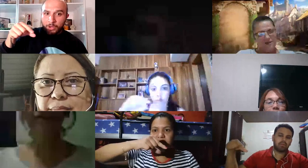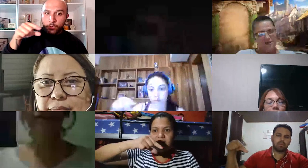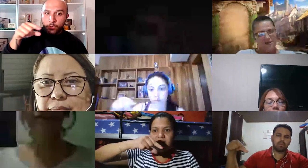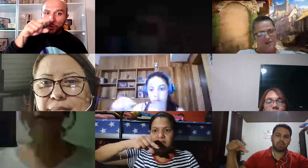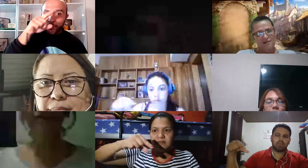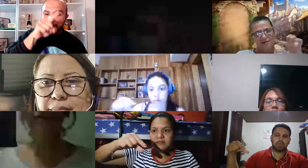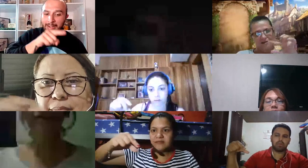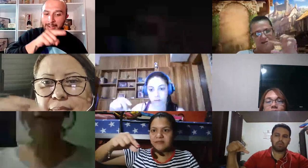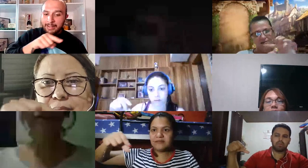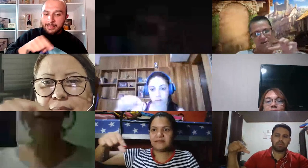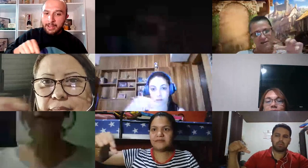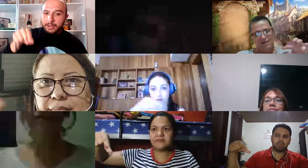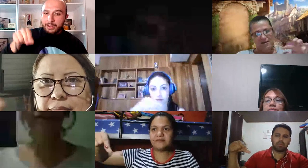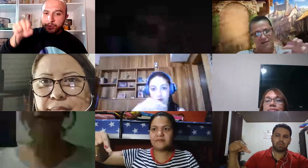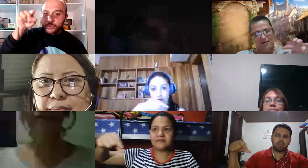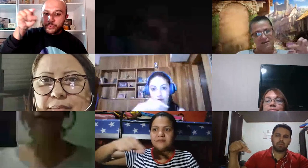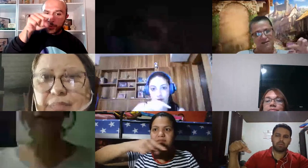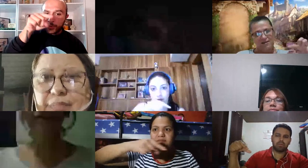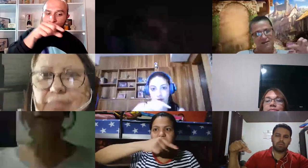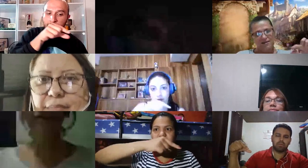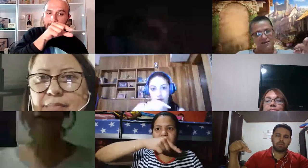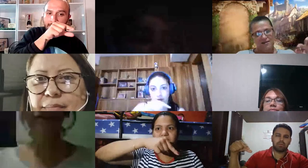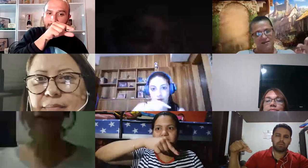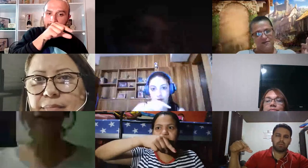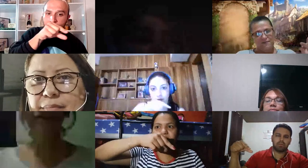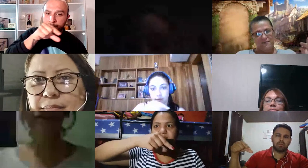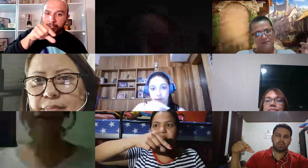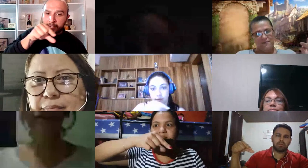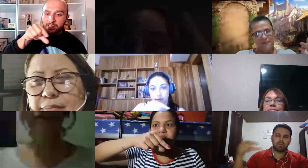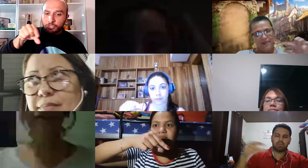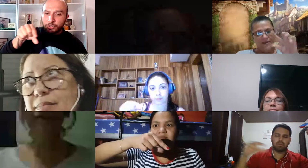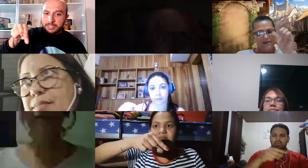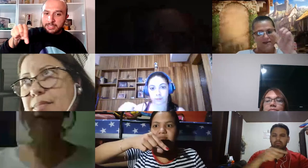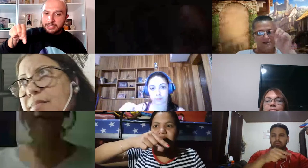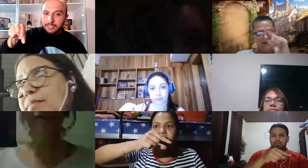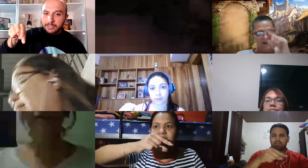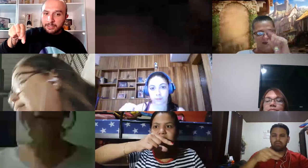Cuando uno ve un calendario, uno ve que las semanas son así,